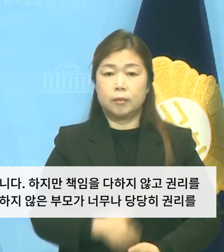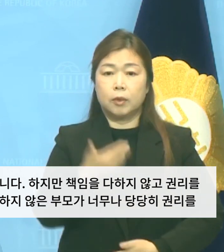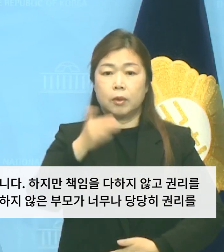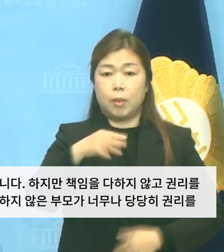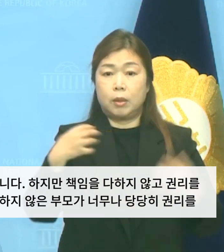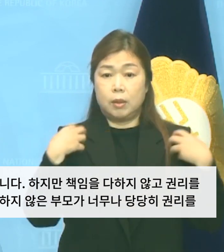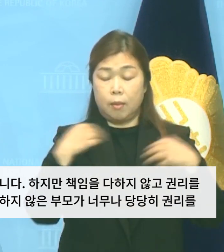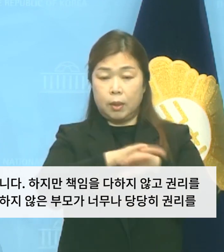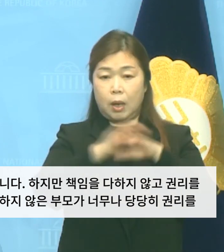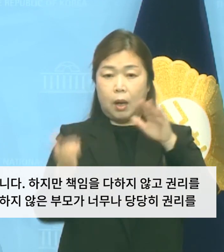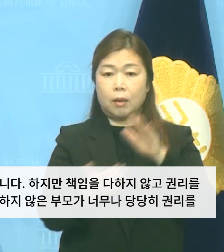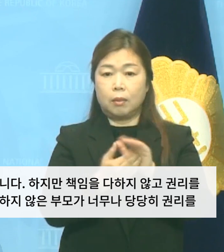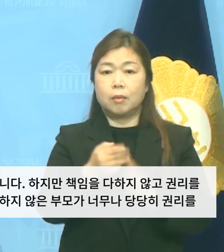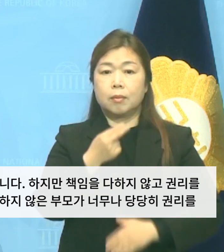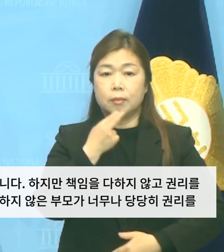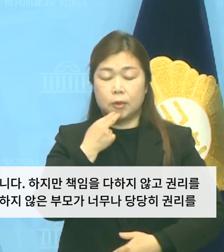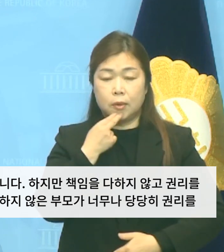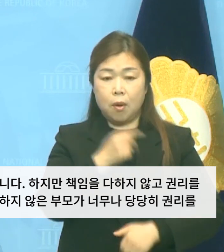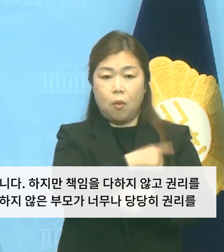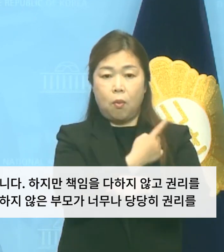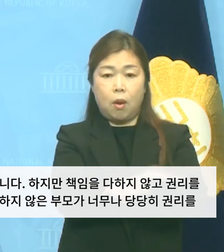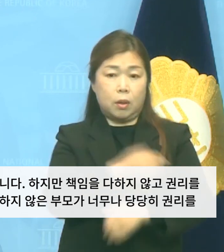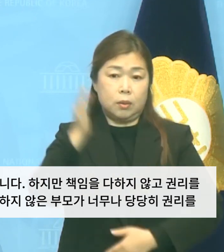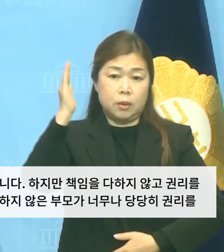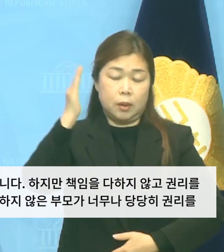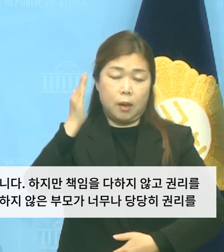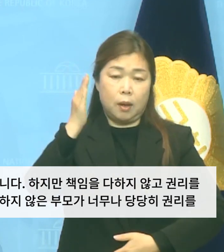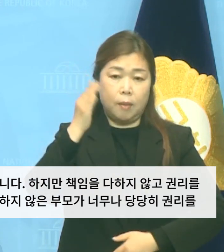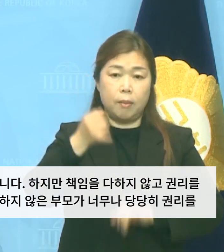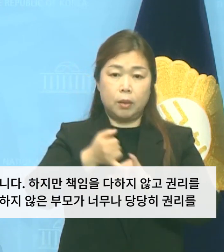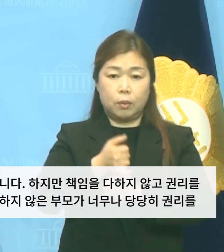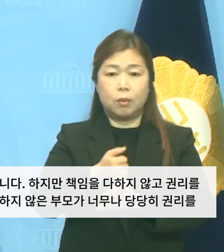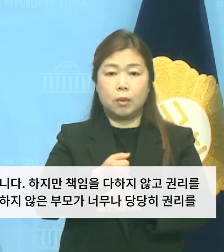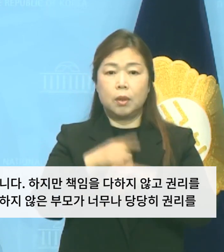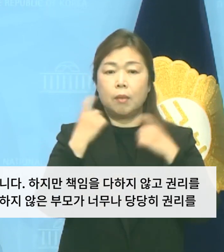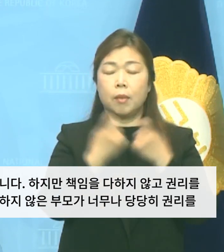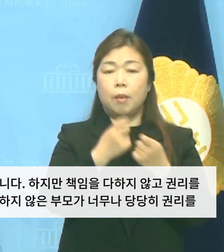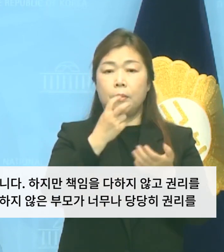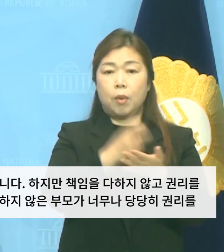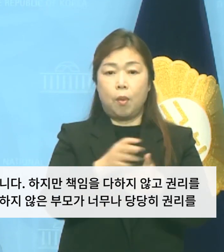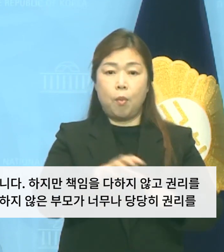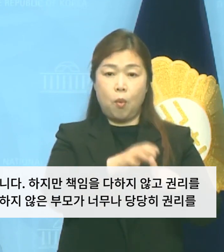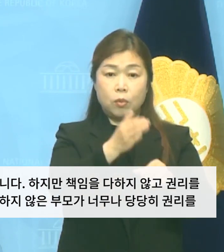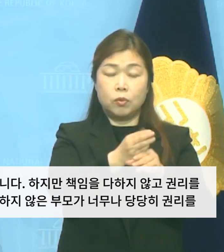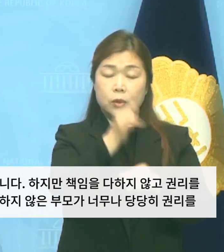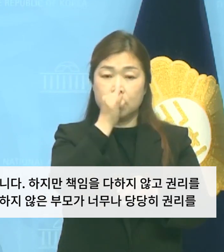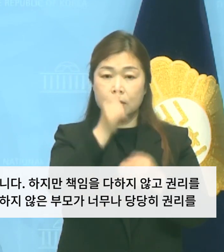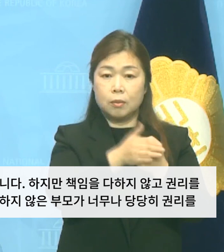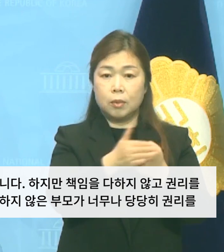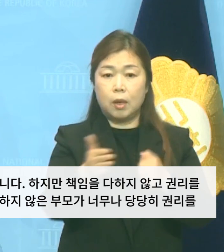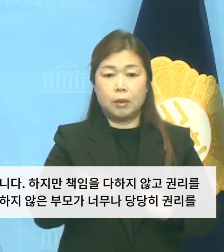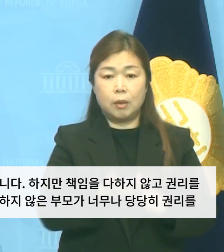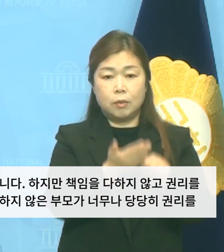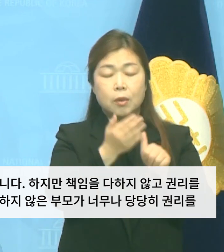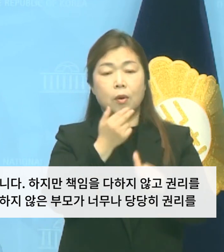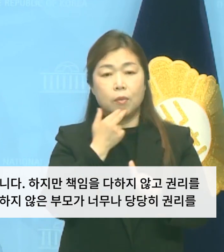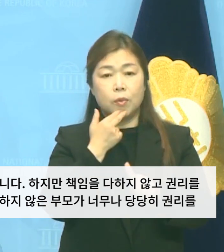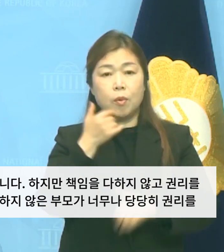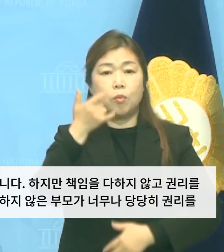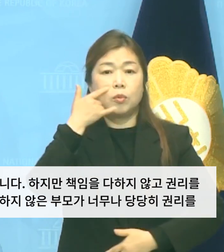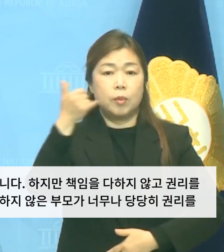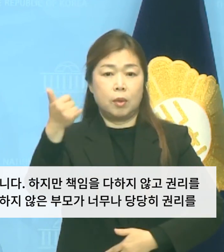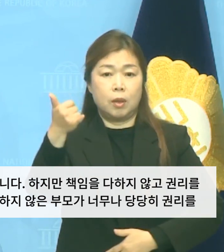하지만 책임을 다하지 않고 권리를 주장할 수 있도록 민법이 보호해주고 있기 때문에 양육하지 않는